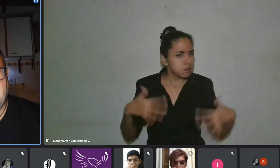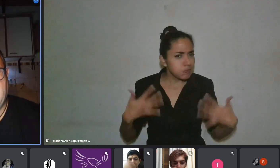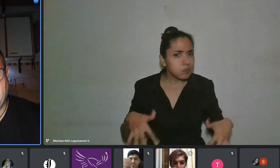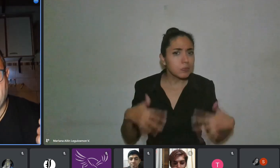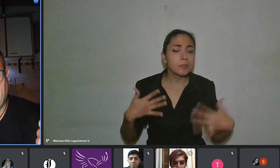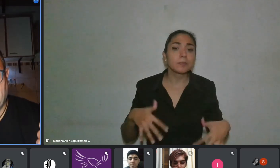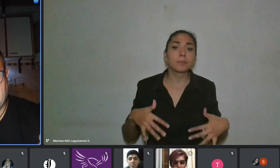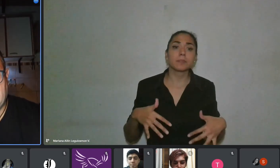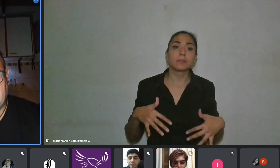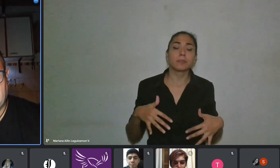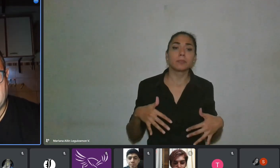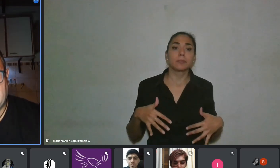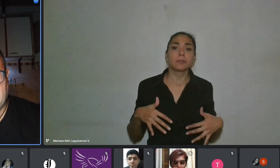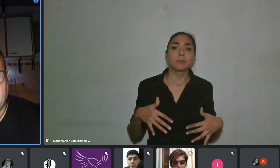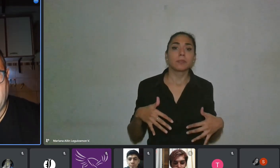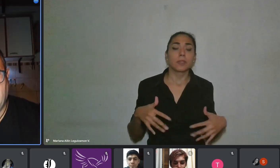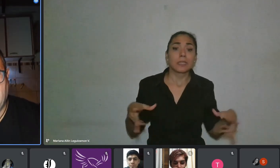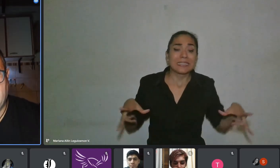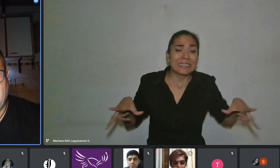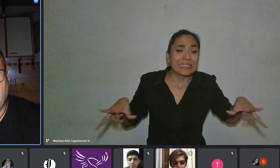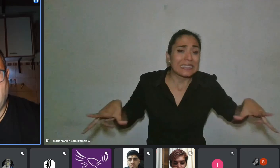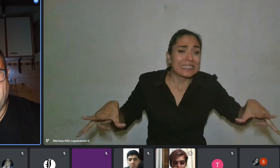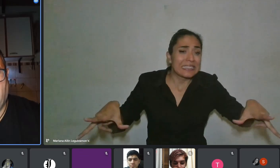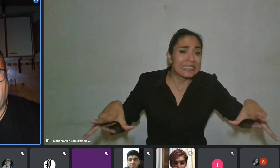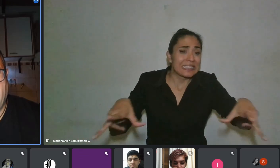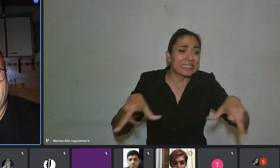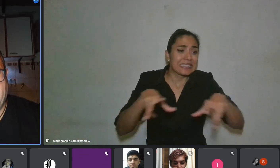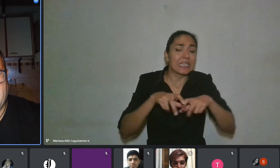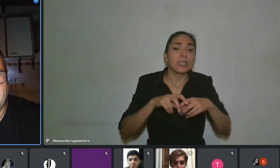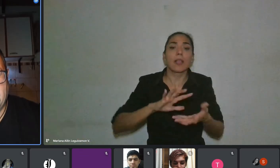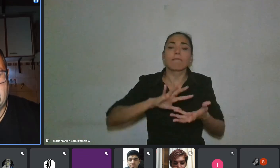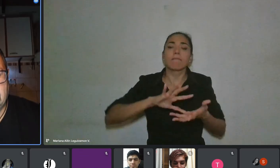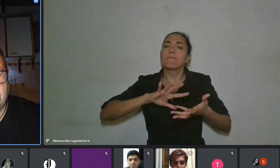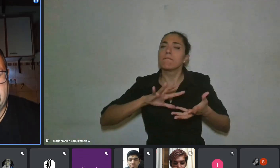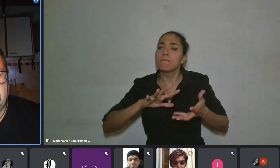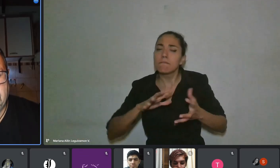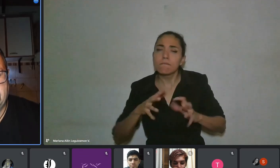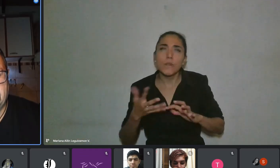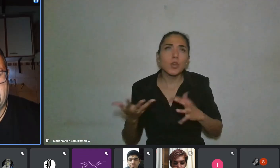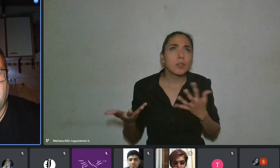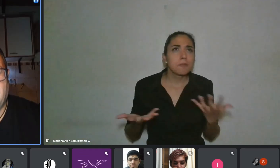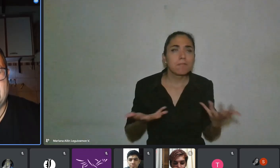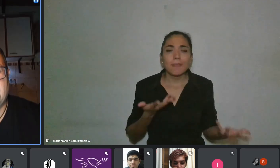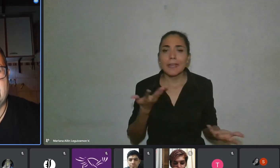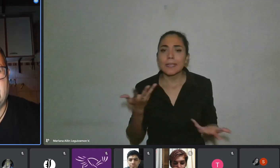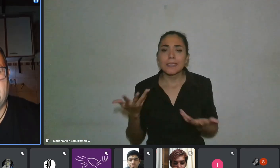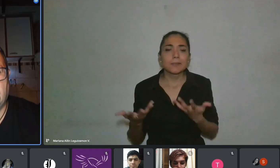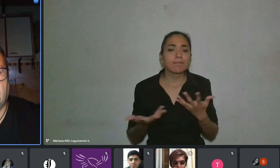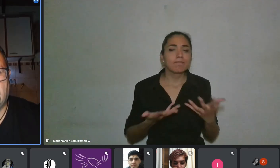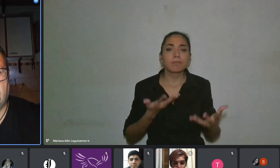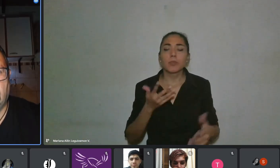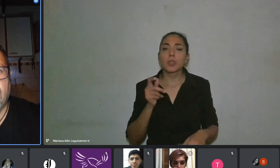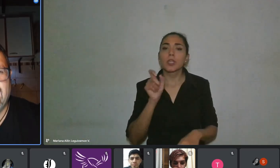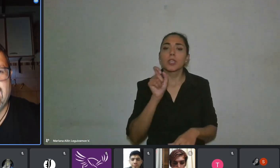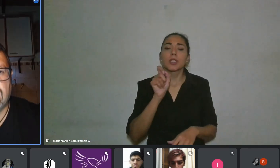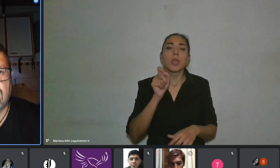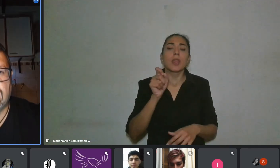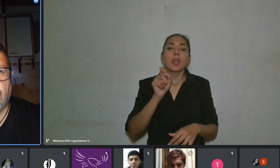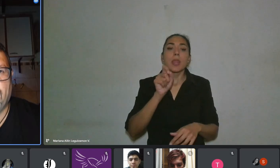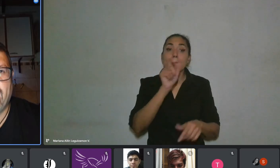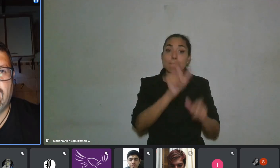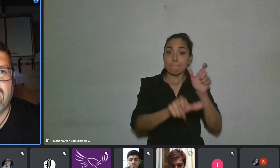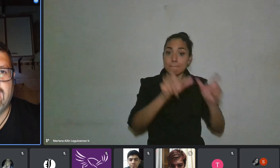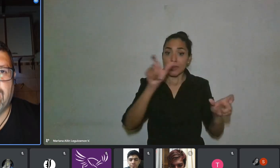de alguna forma avasallando los derechos